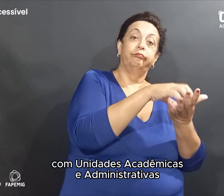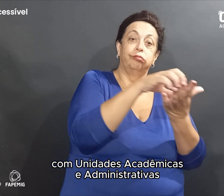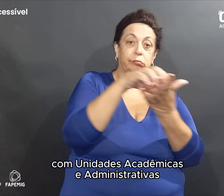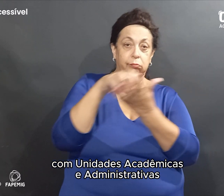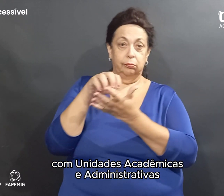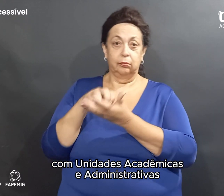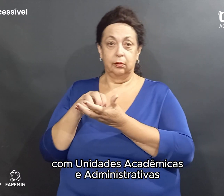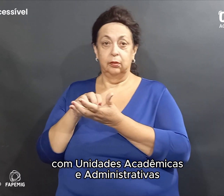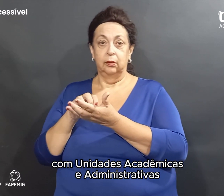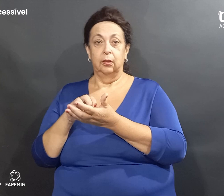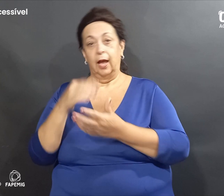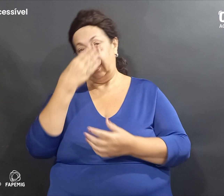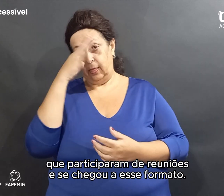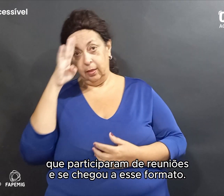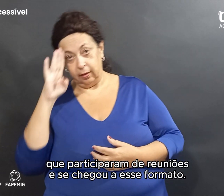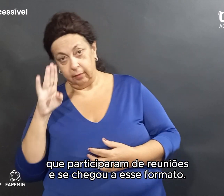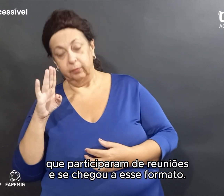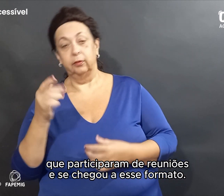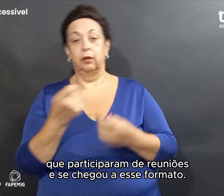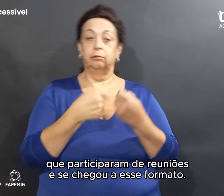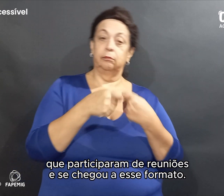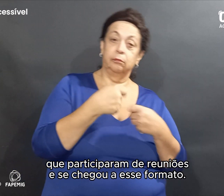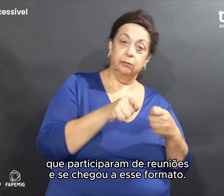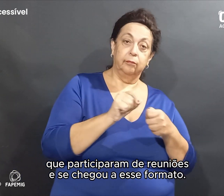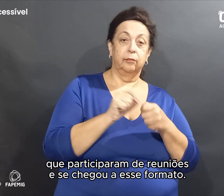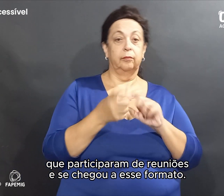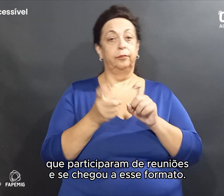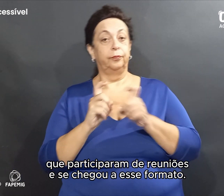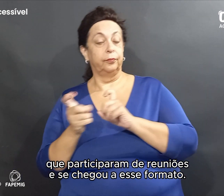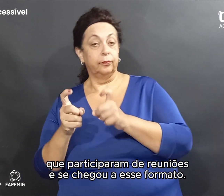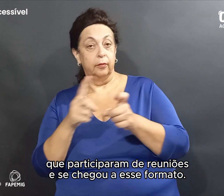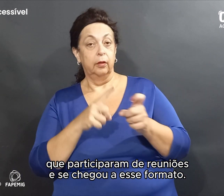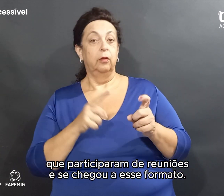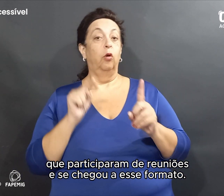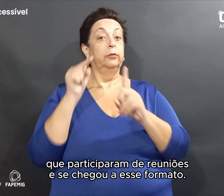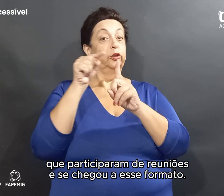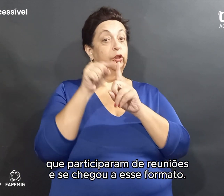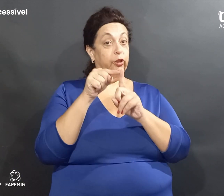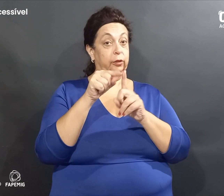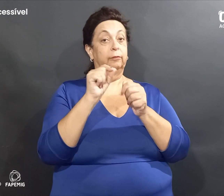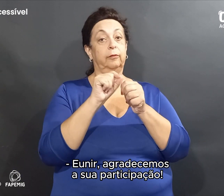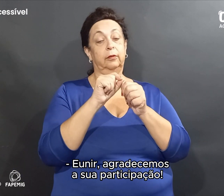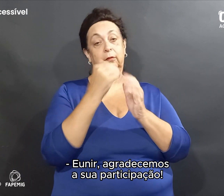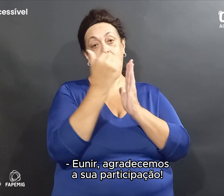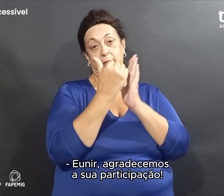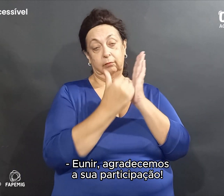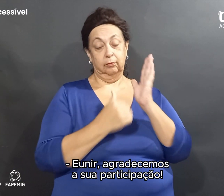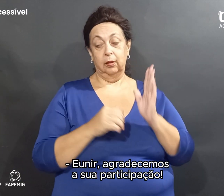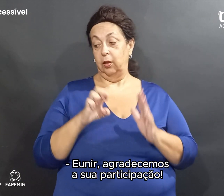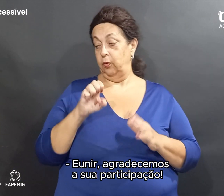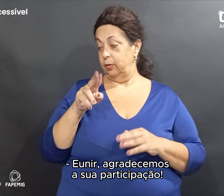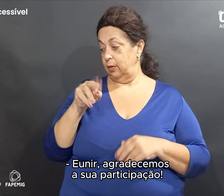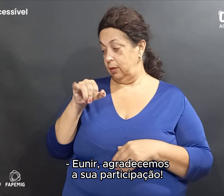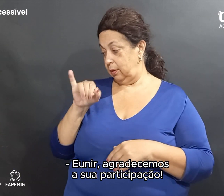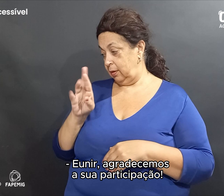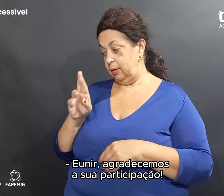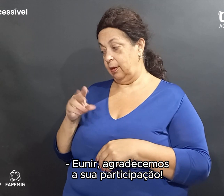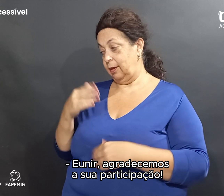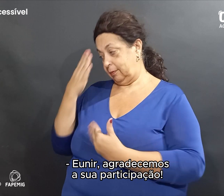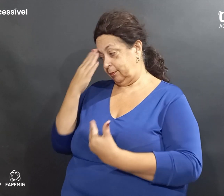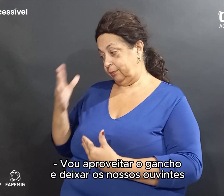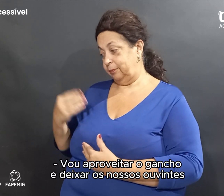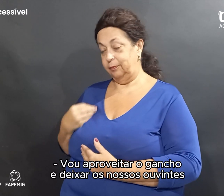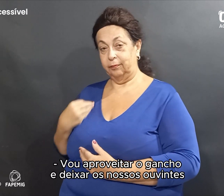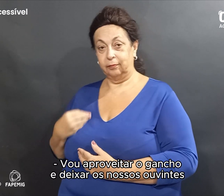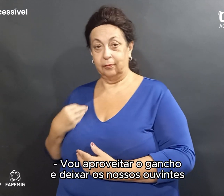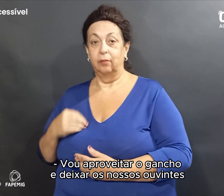e administrativas que participaram de reuniões e se chegou a esse formato. Eunir, agradecemos a sua